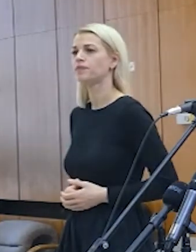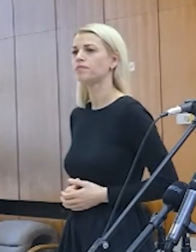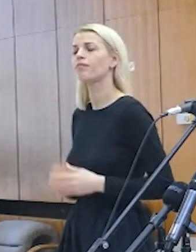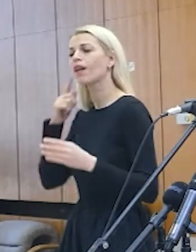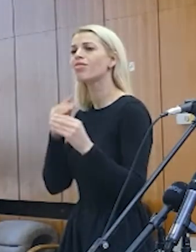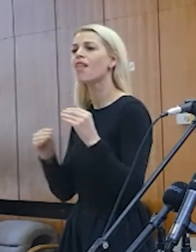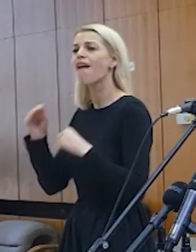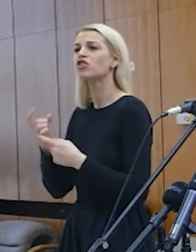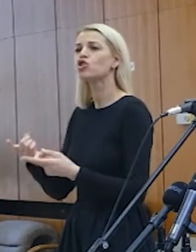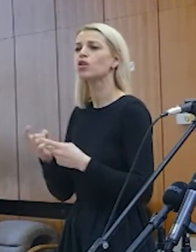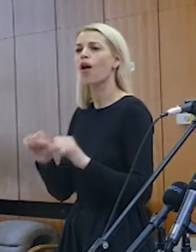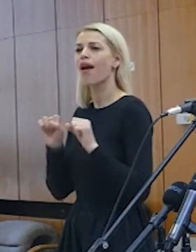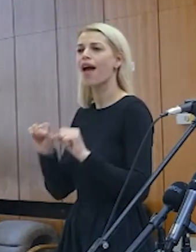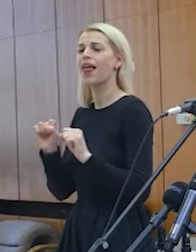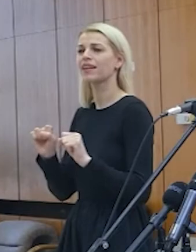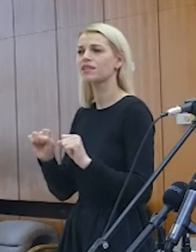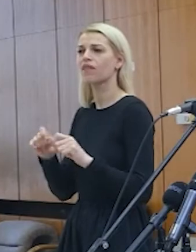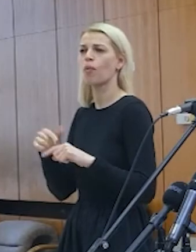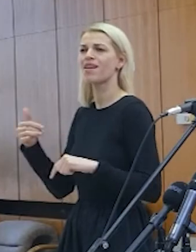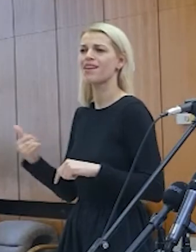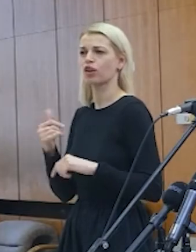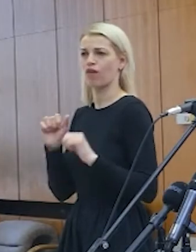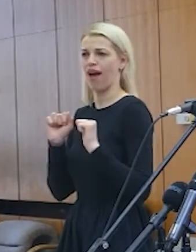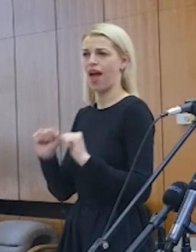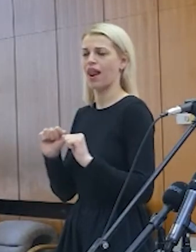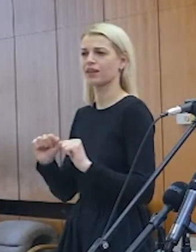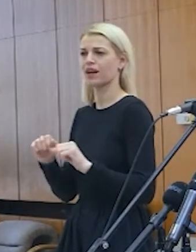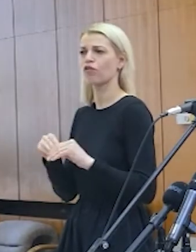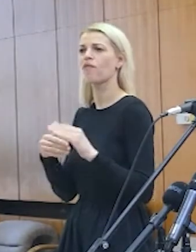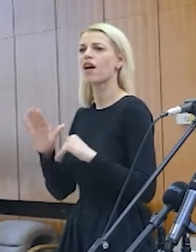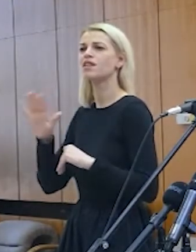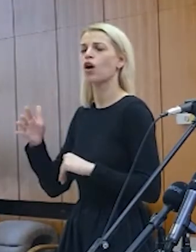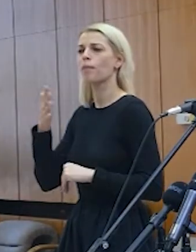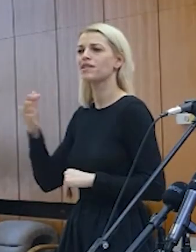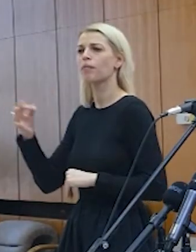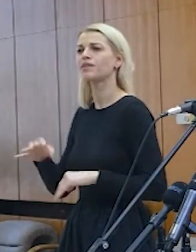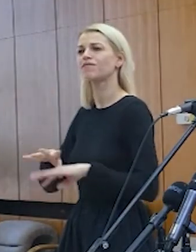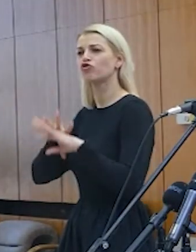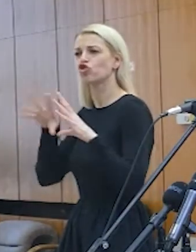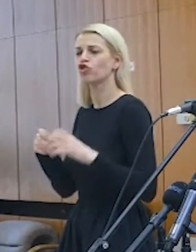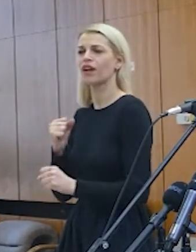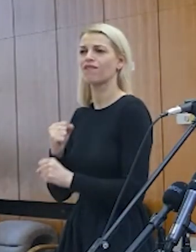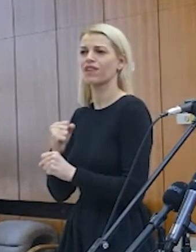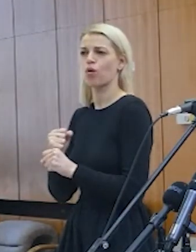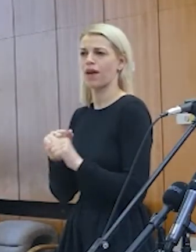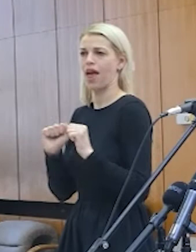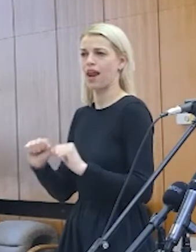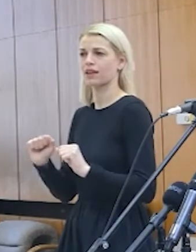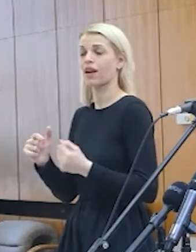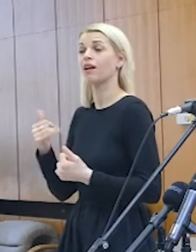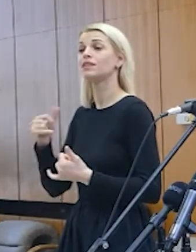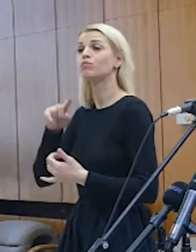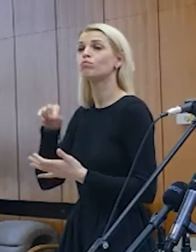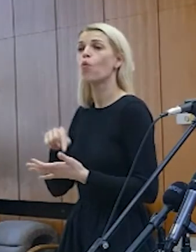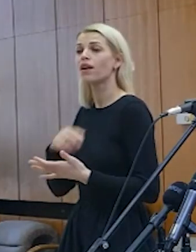Najväčší zdroj elektrickej energie sú jadrové elektrárne, je to viac než 50% všetkej vyrobenej elektriny, no a tam je kľúčová otázka, ako